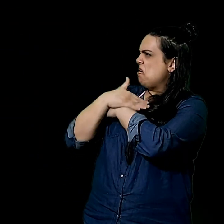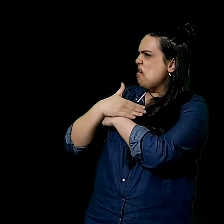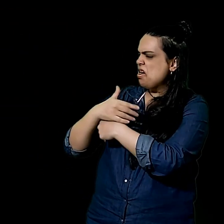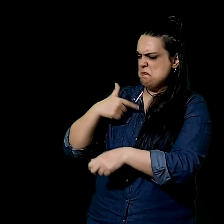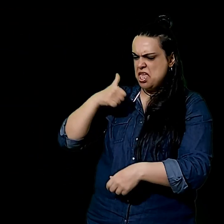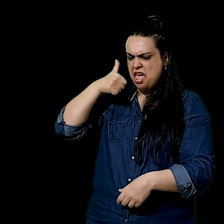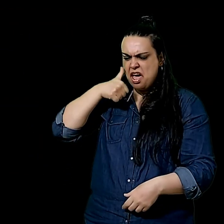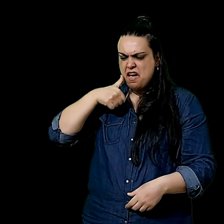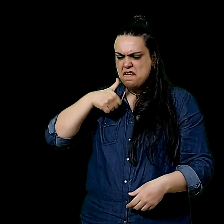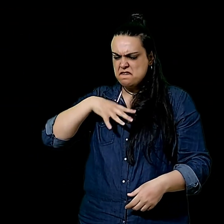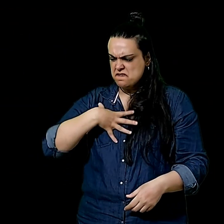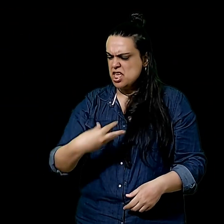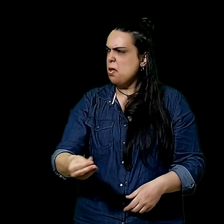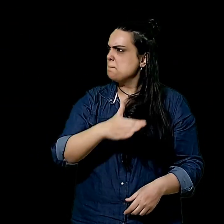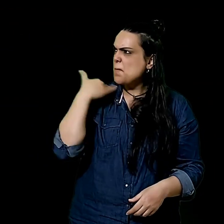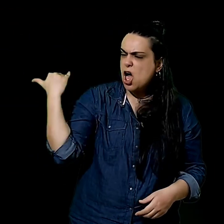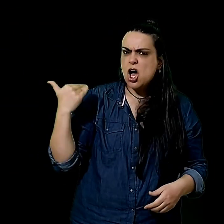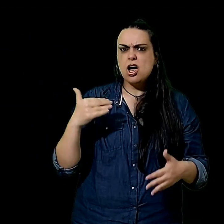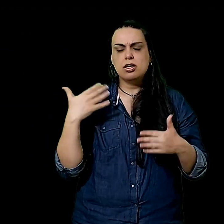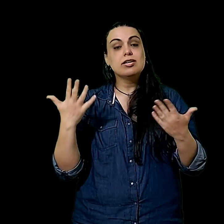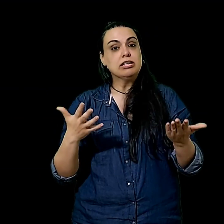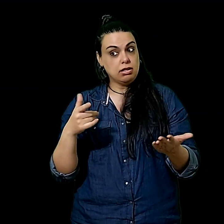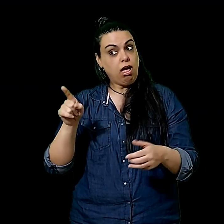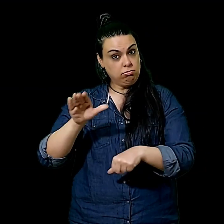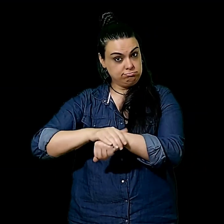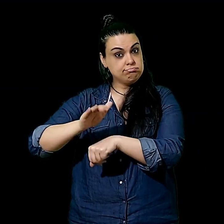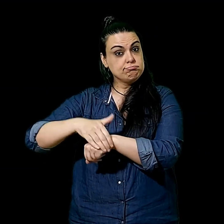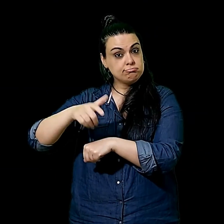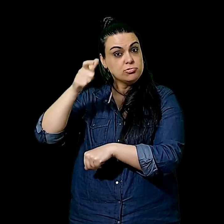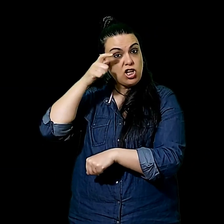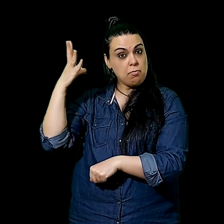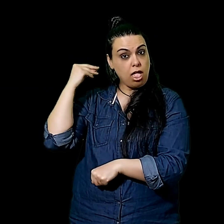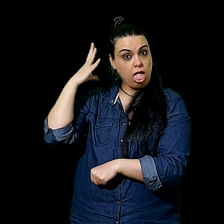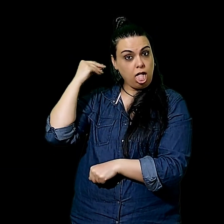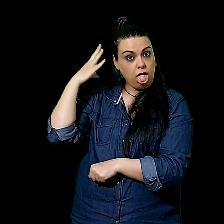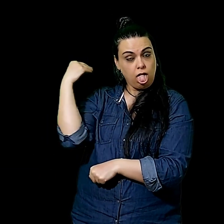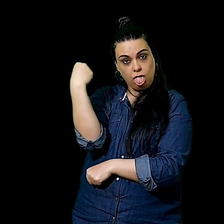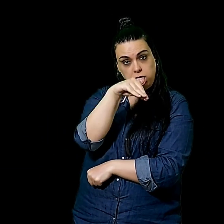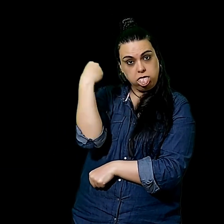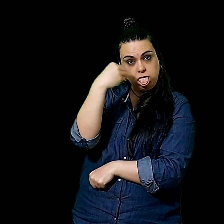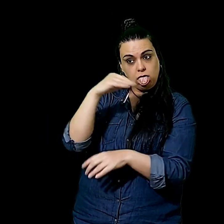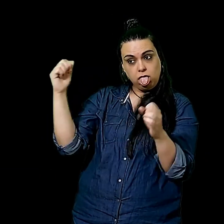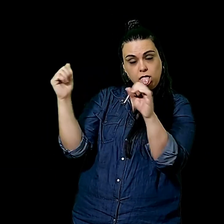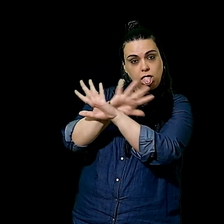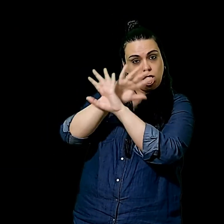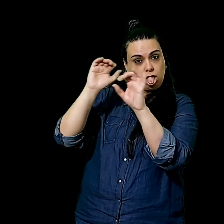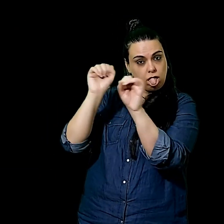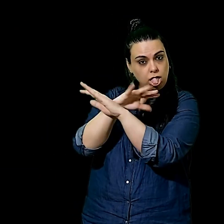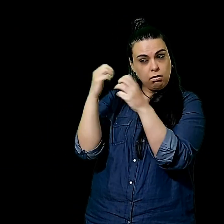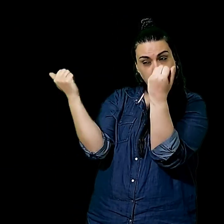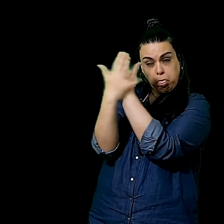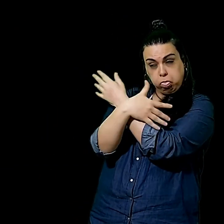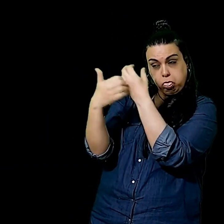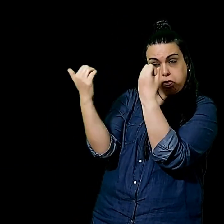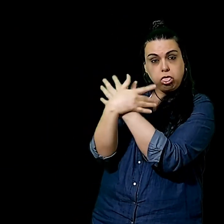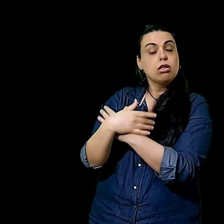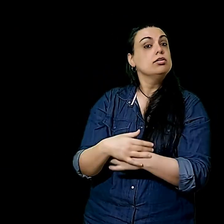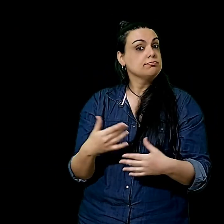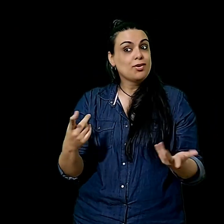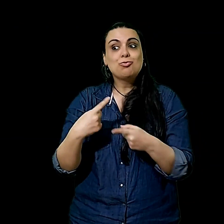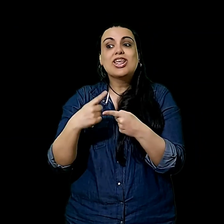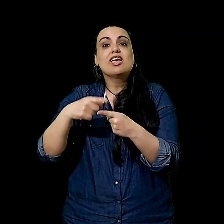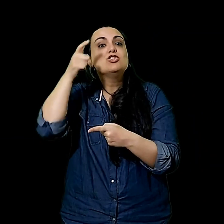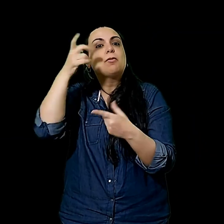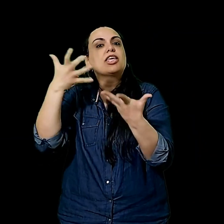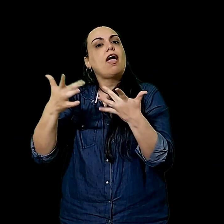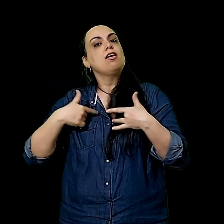E é isso que acontece comigo. Então, por isso que eu acho que se eu pudesse acrescentar algo aqui, que já foi tão enriquecedora, tudo que eu assisti aqui,